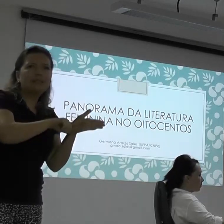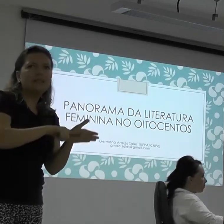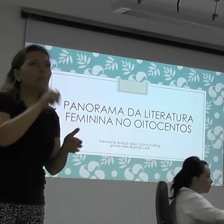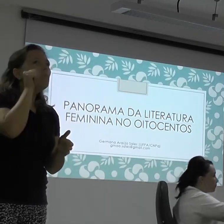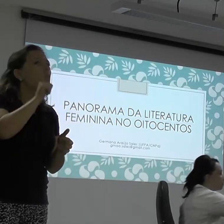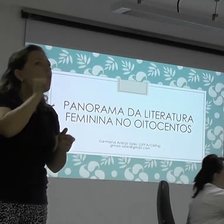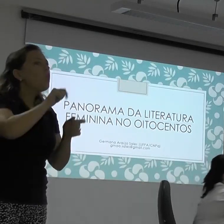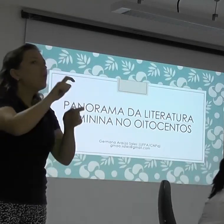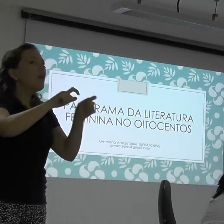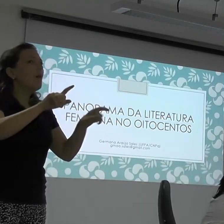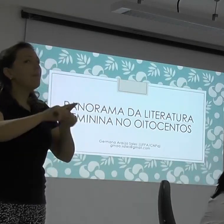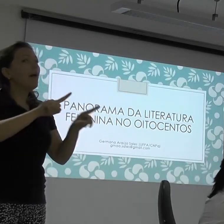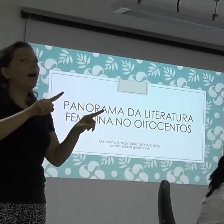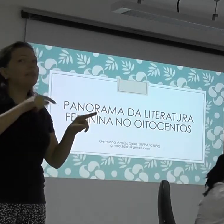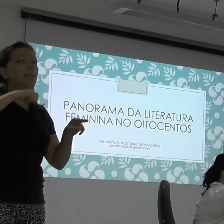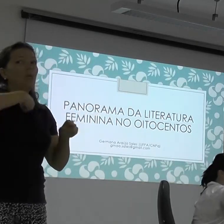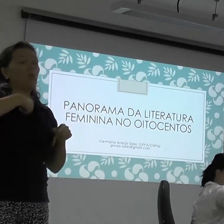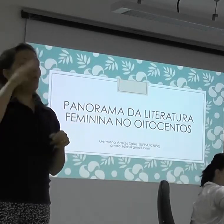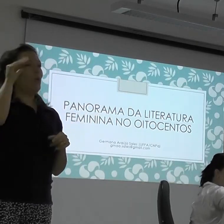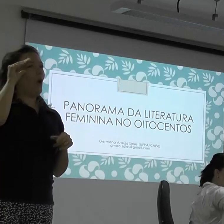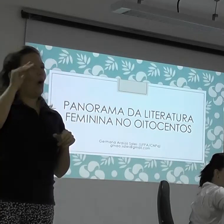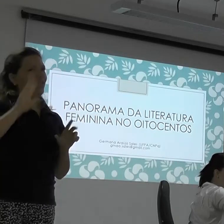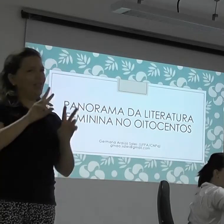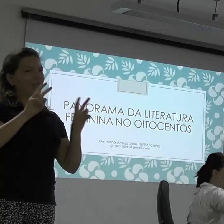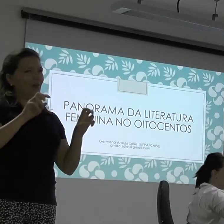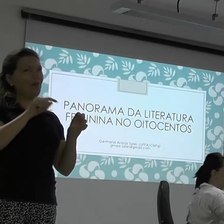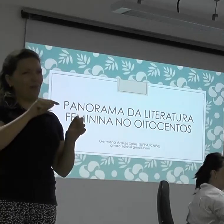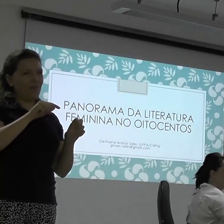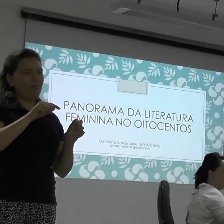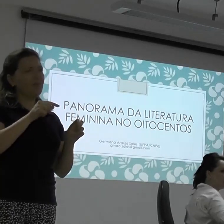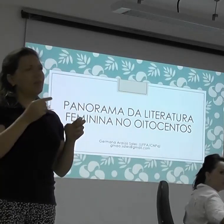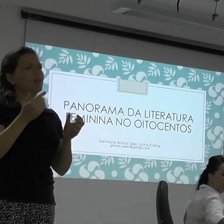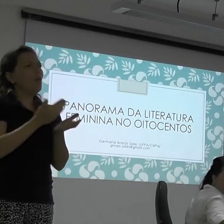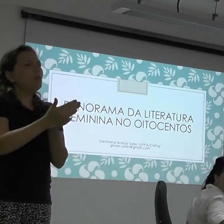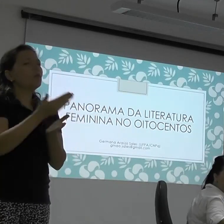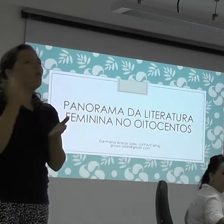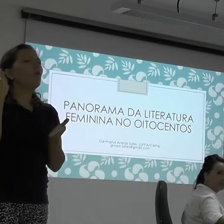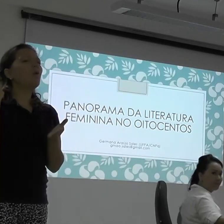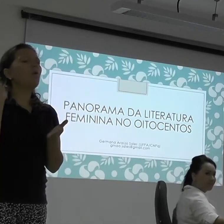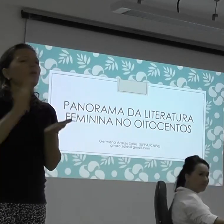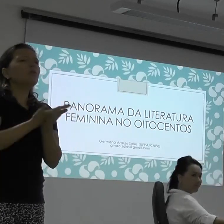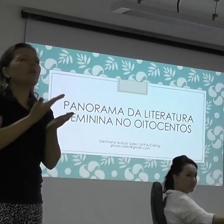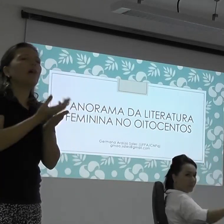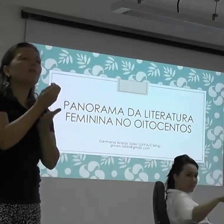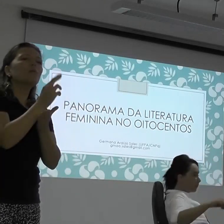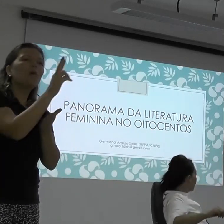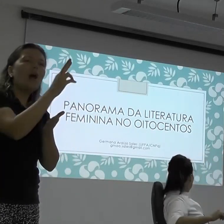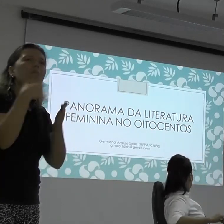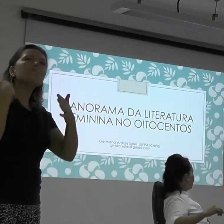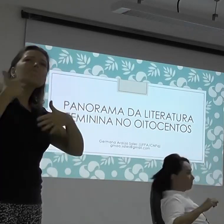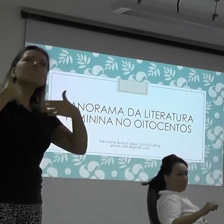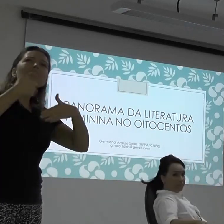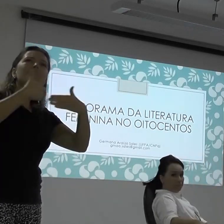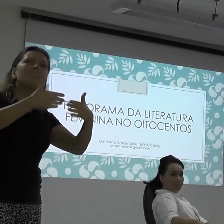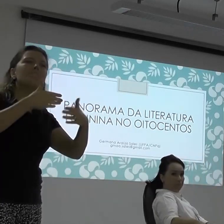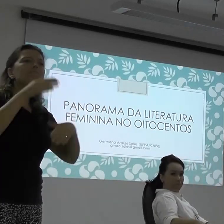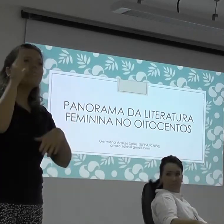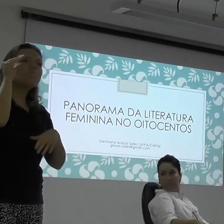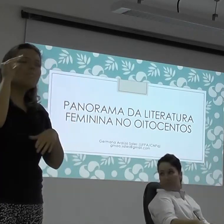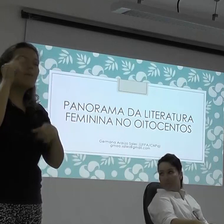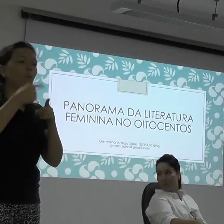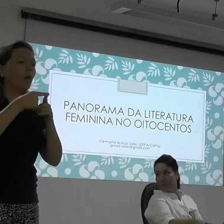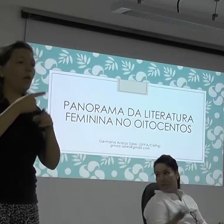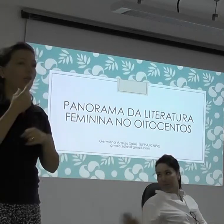uma curiosidade que começou na época do meu doutorado. Eu trabalhei no